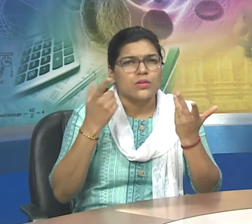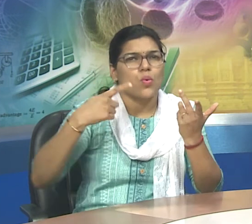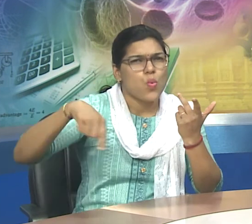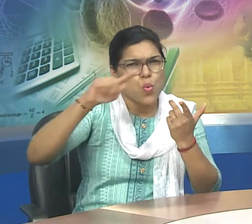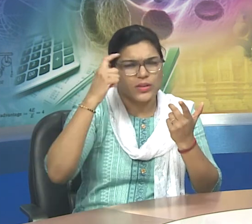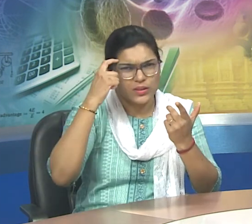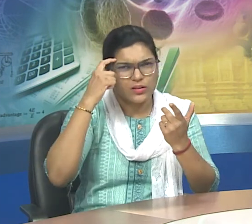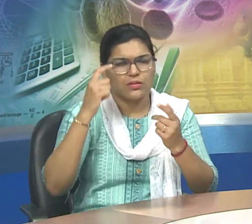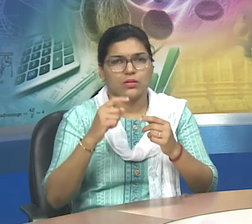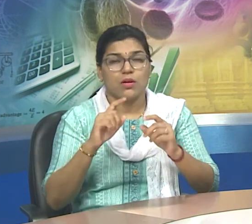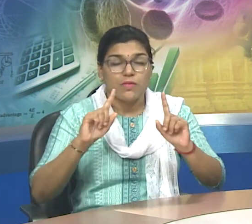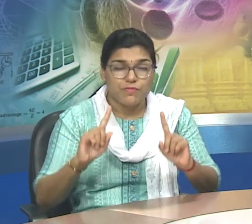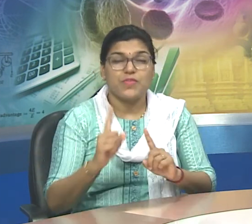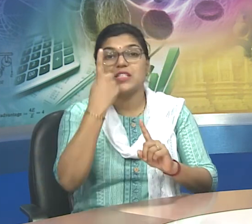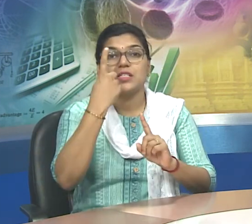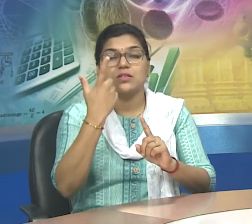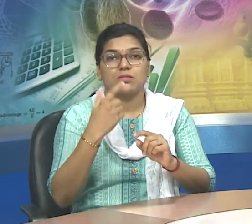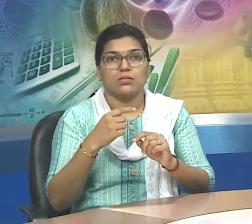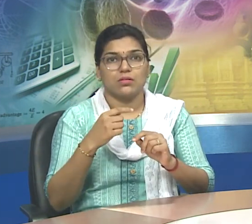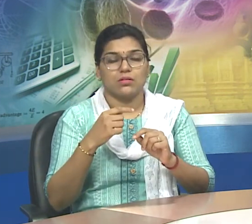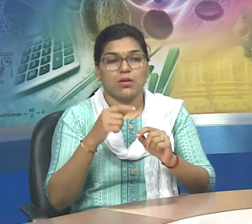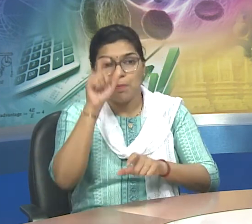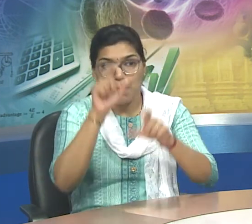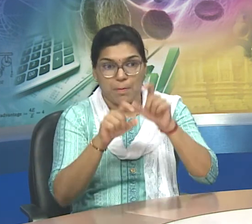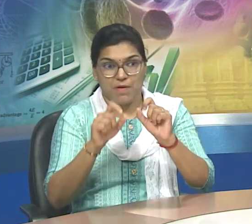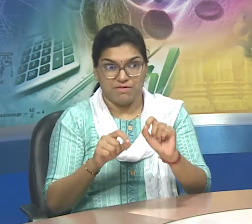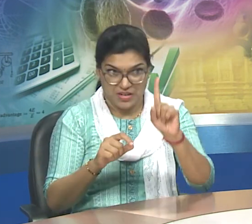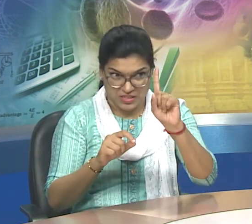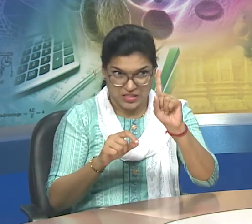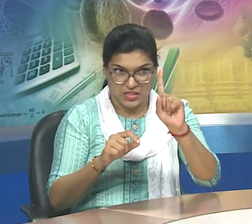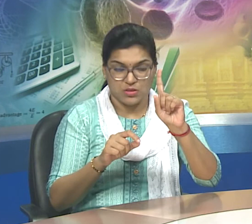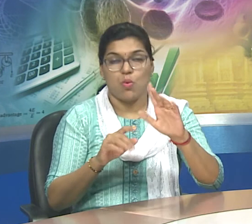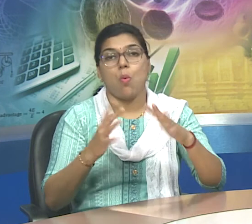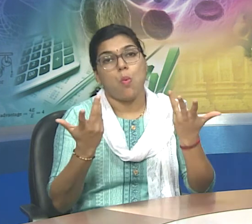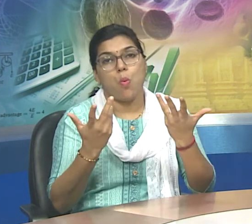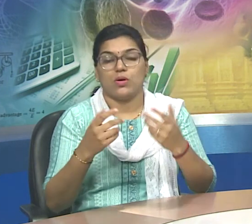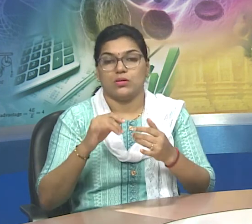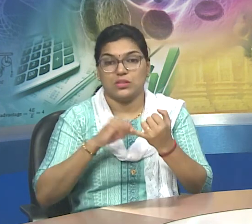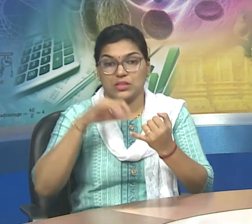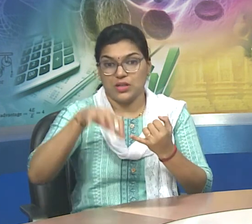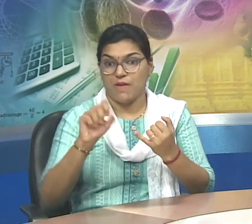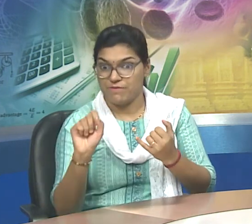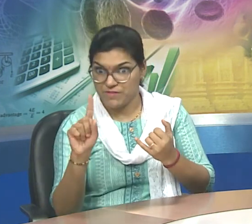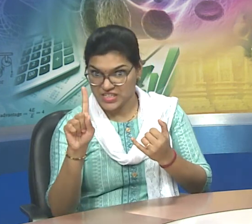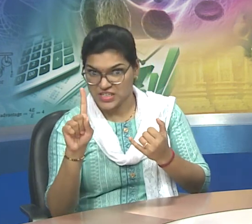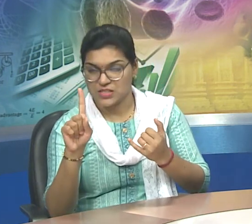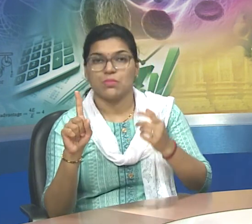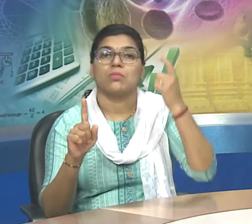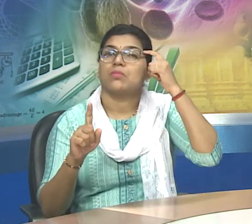आपको क्या लगता है यहाँ पे क्या आएगा, प्रायर टू द स्टेट या लेटर टू